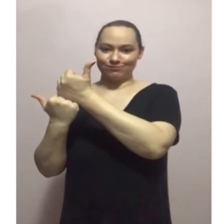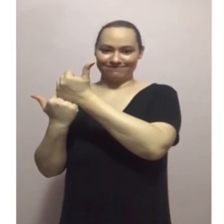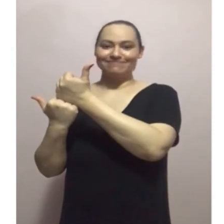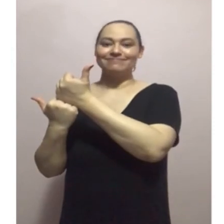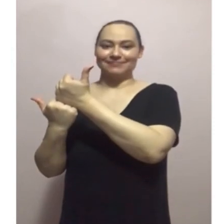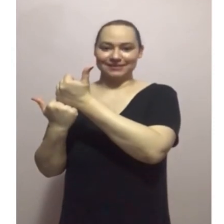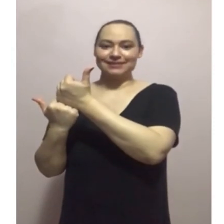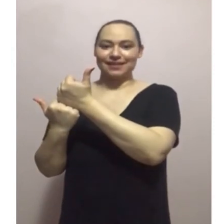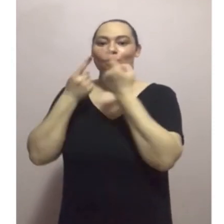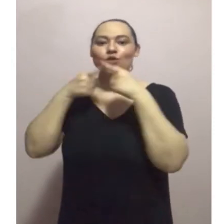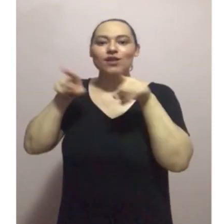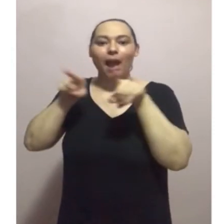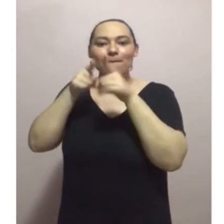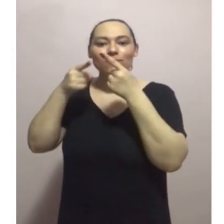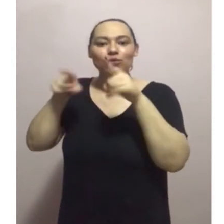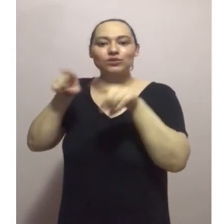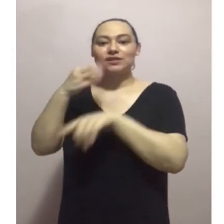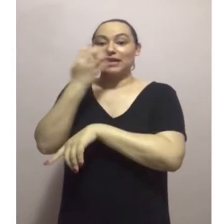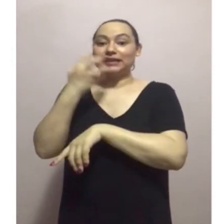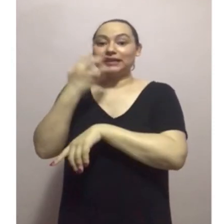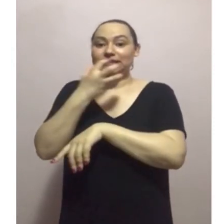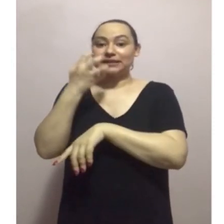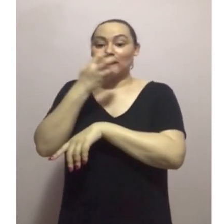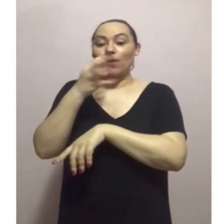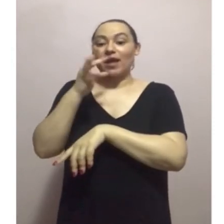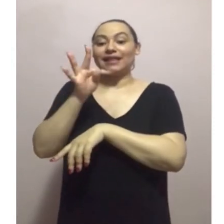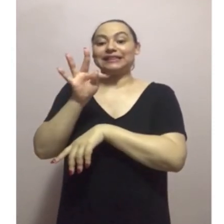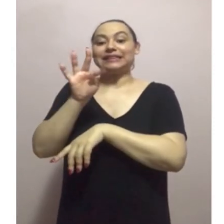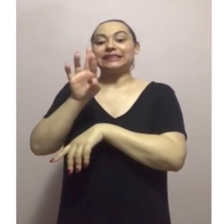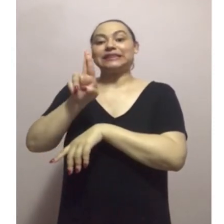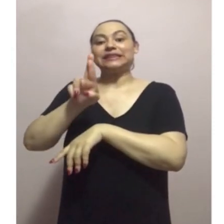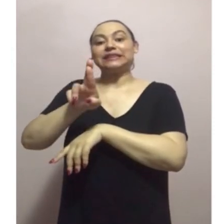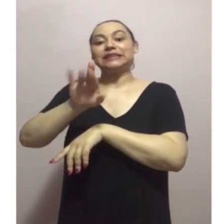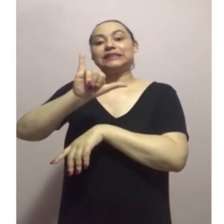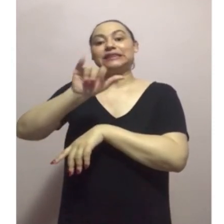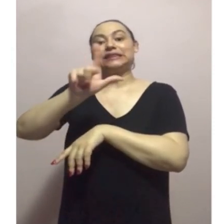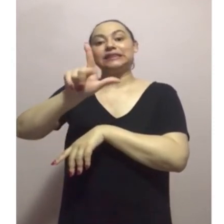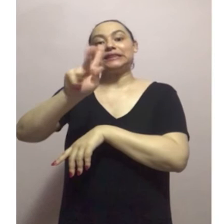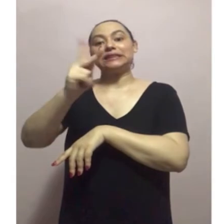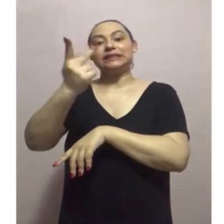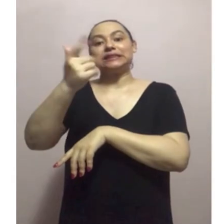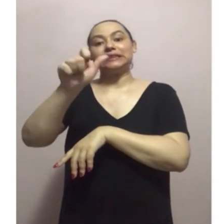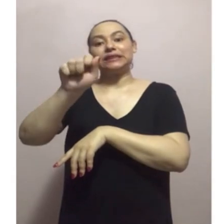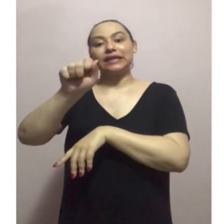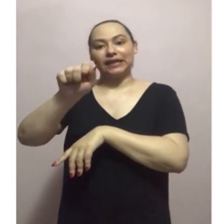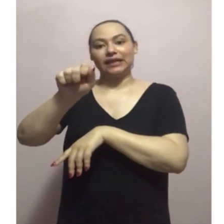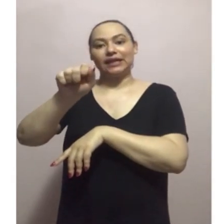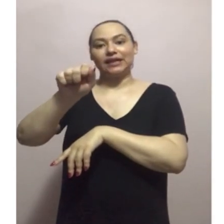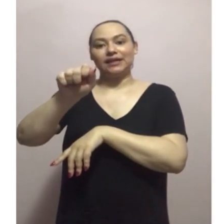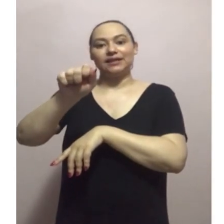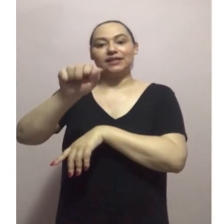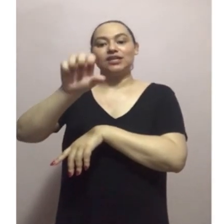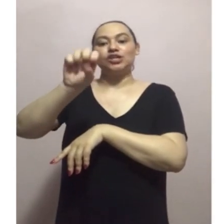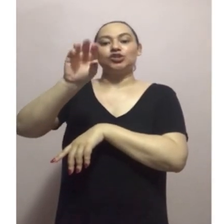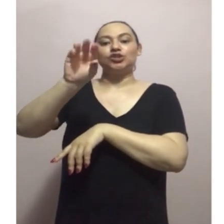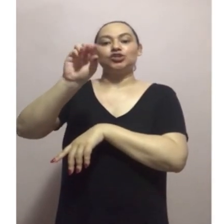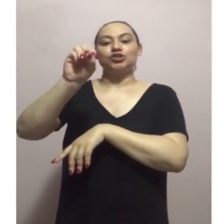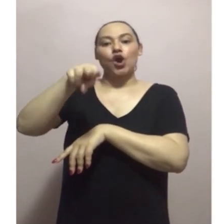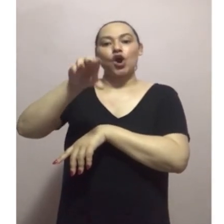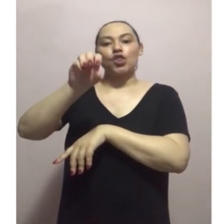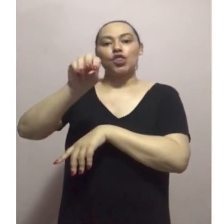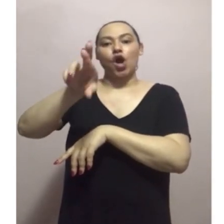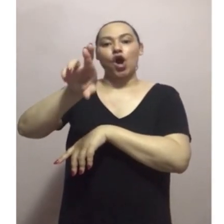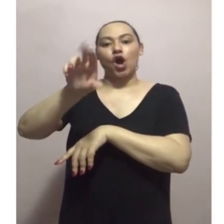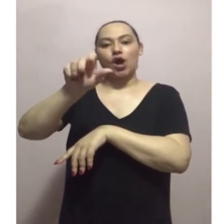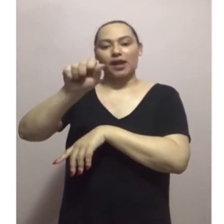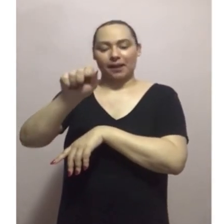a música. Então a solução é essa criação de trilha, né? E aí a Marcinho gente tá tem falando aqui, Morris, a teleteatro, gente tem linguagem